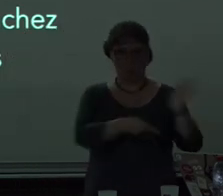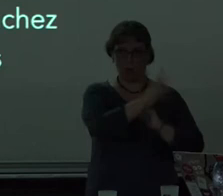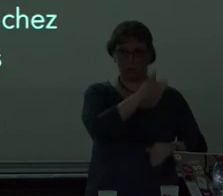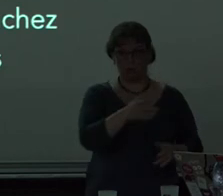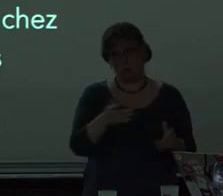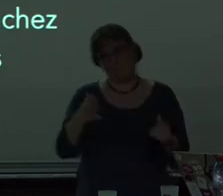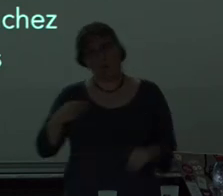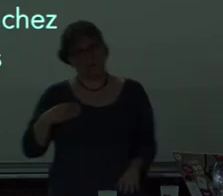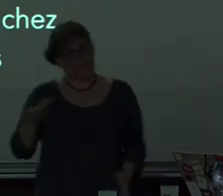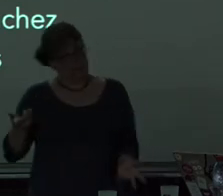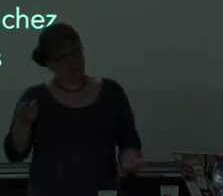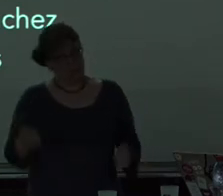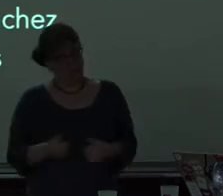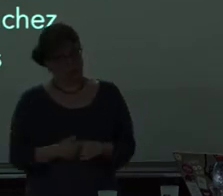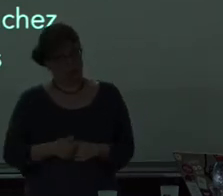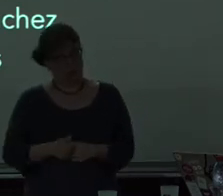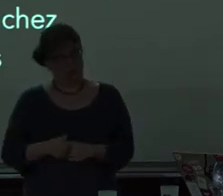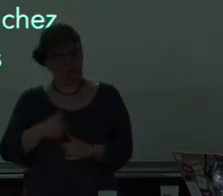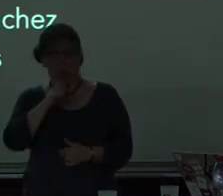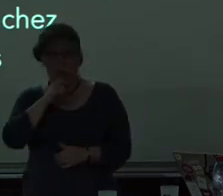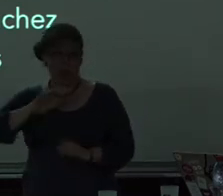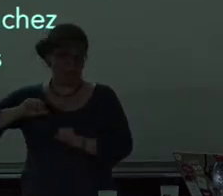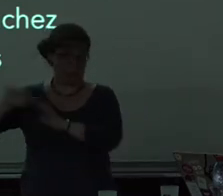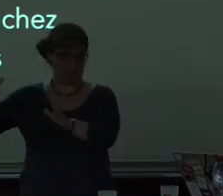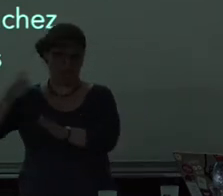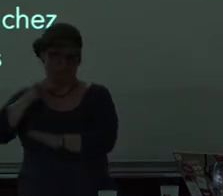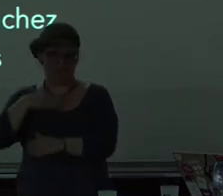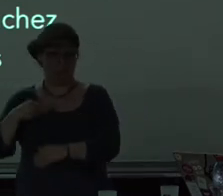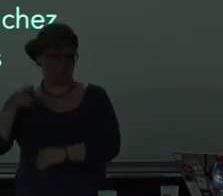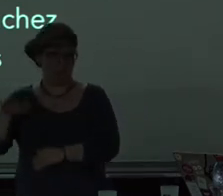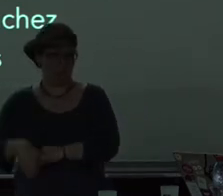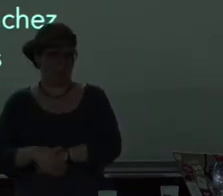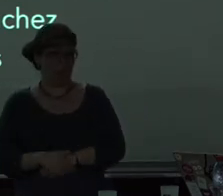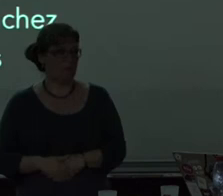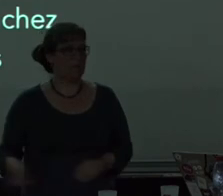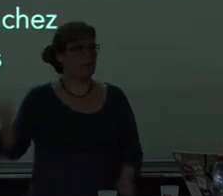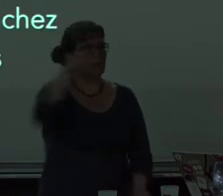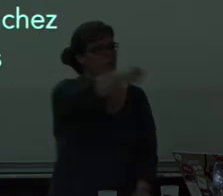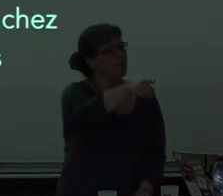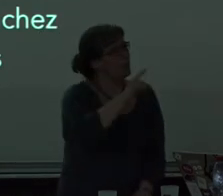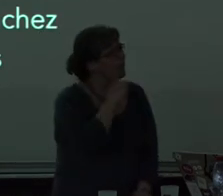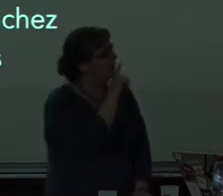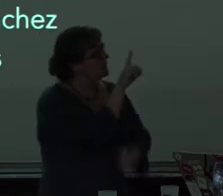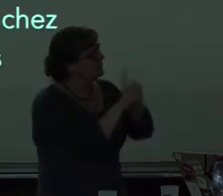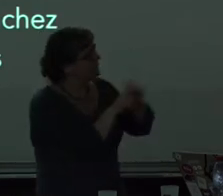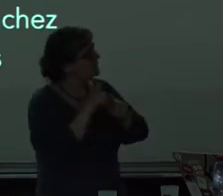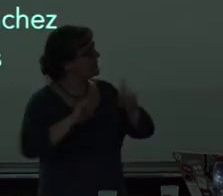assez peu de contenu en français, mais bon, c'est un autre souci. Ouais. Je reviens sur la partie où tu